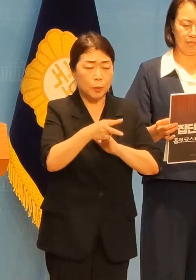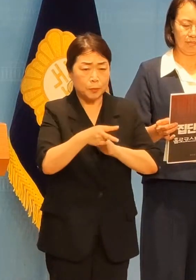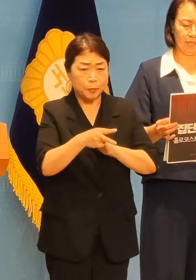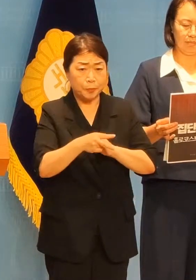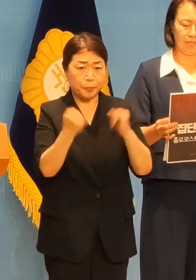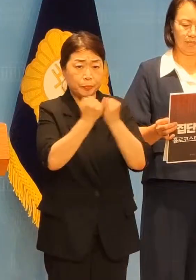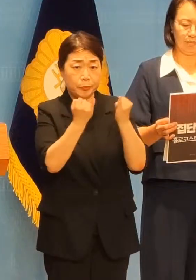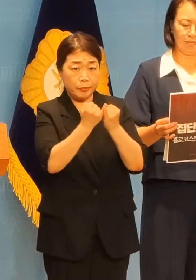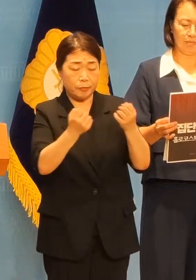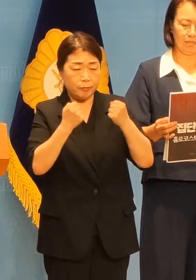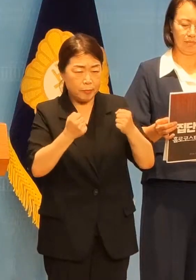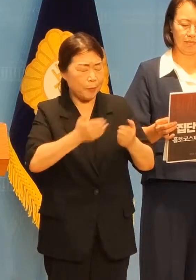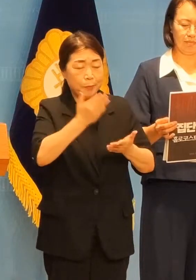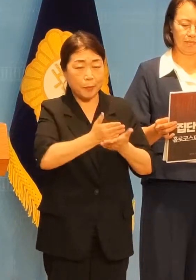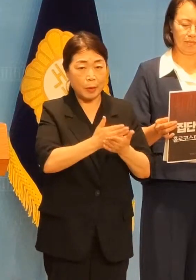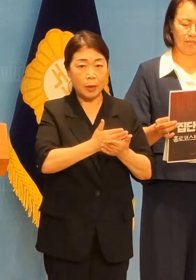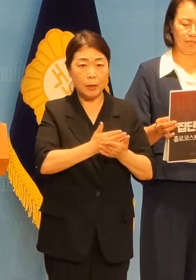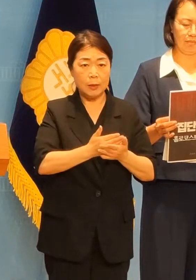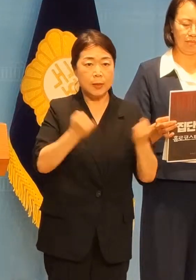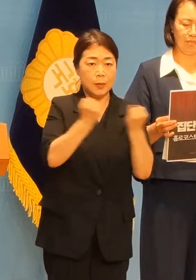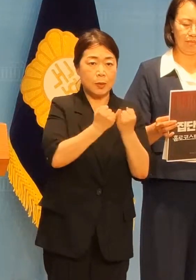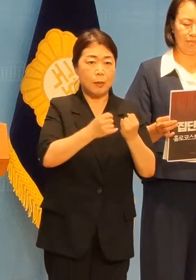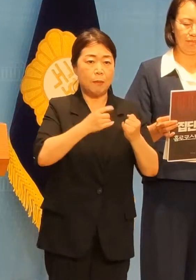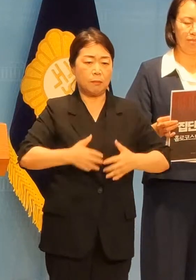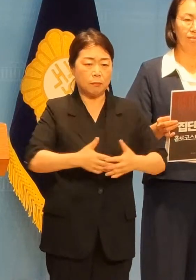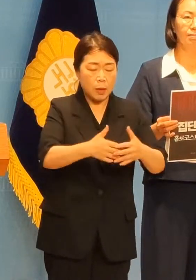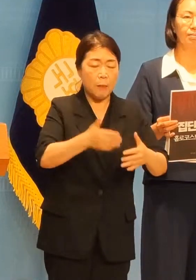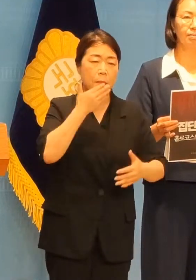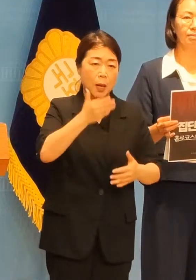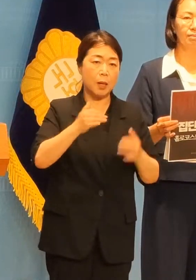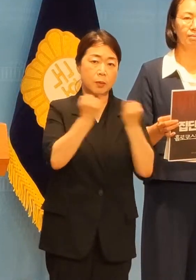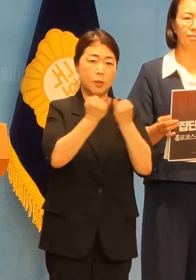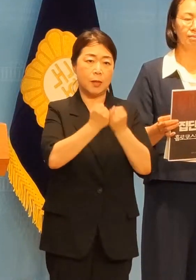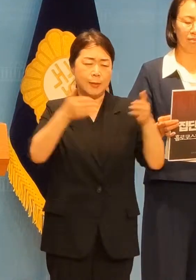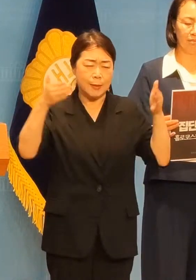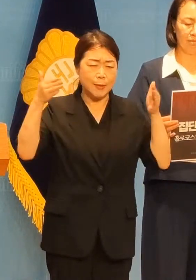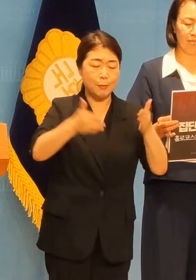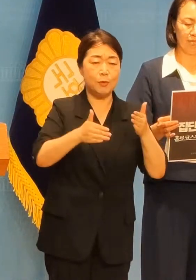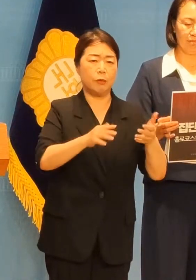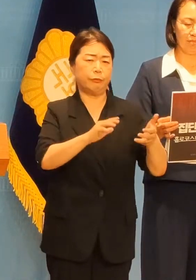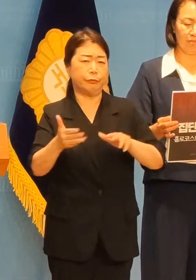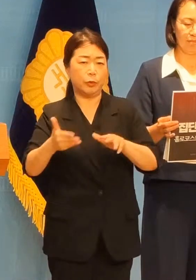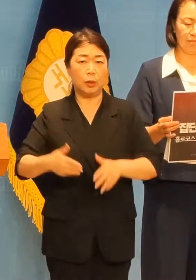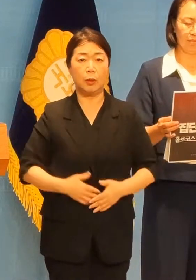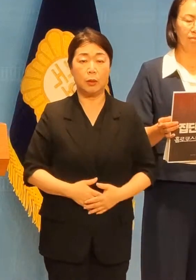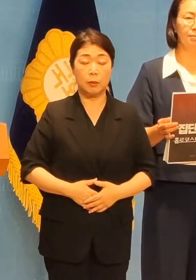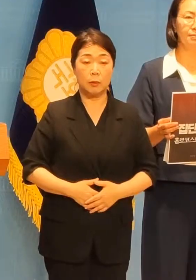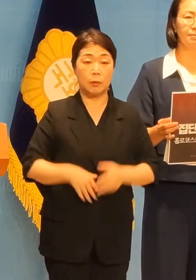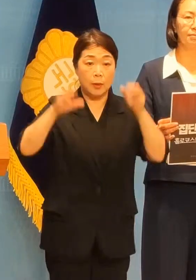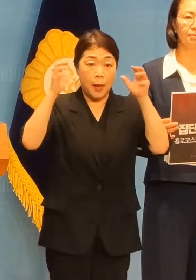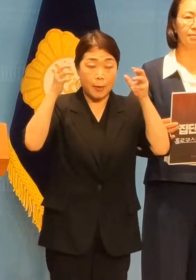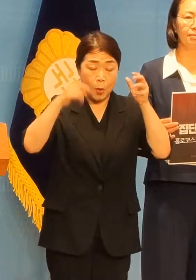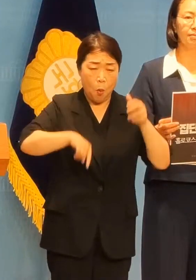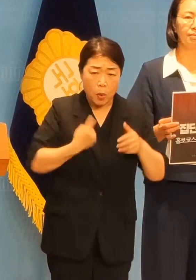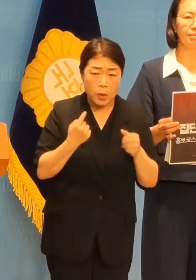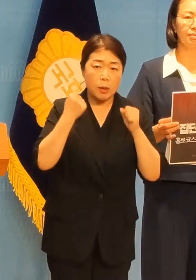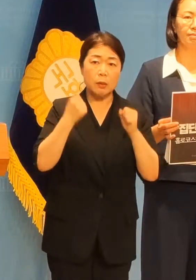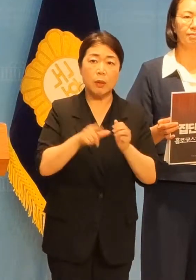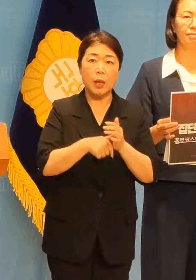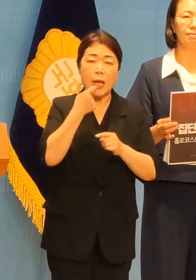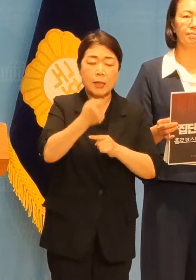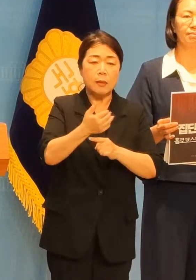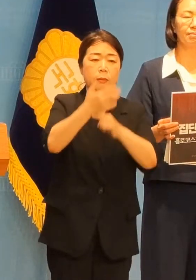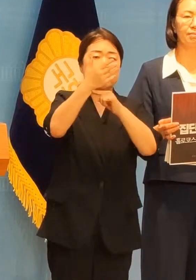모속 건강시설을 집중적이고 체계적으로 파괴합니다. 아이들은 혼자 있을 때도, 흰 깃발을